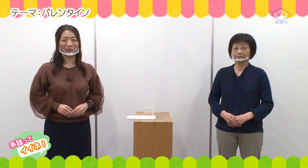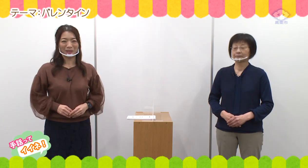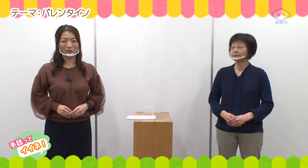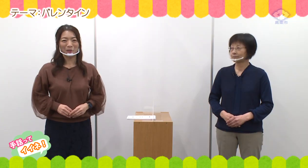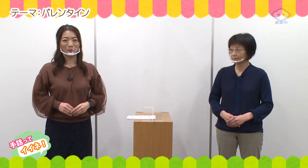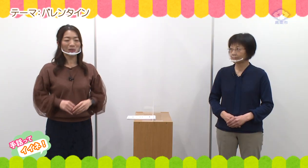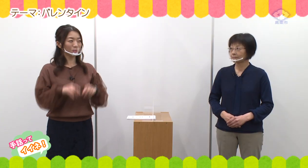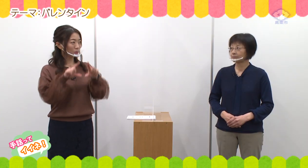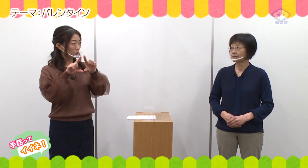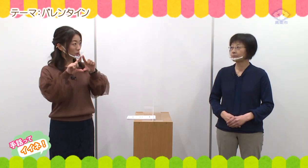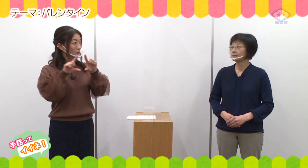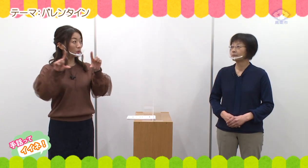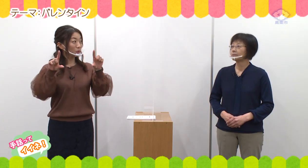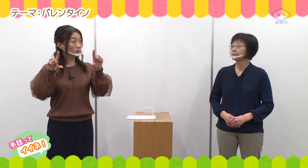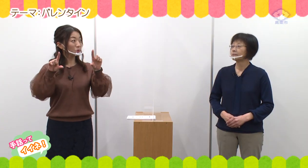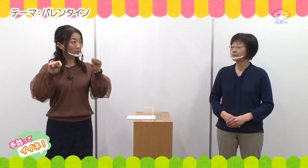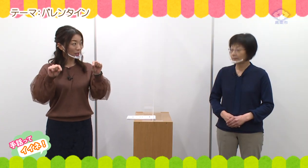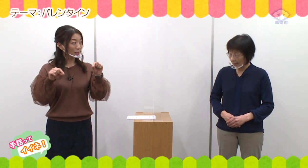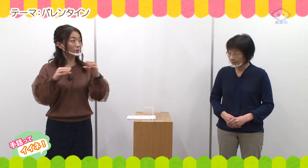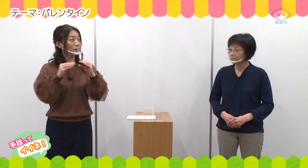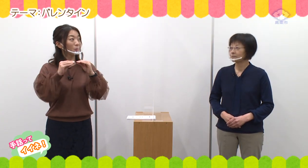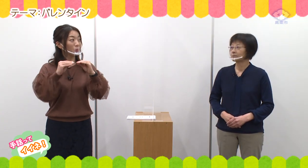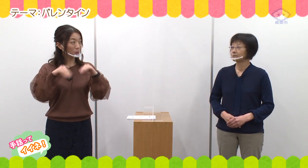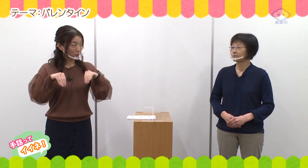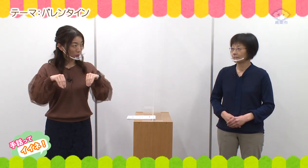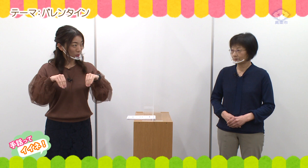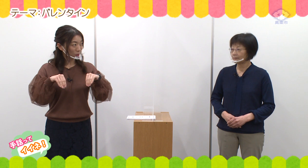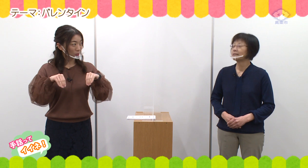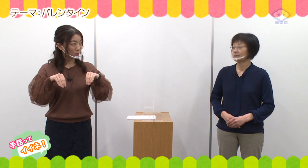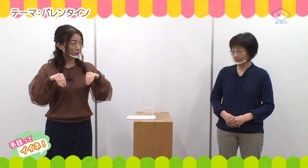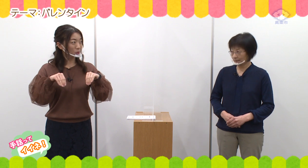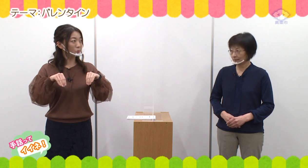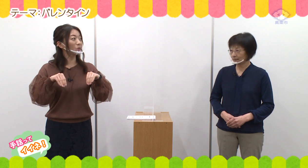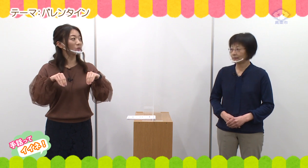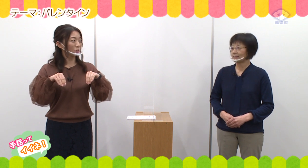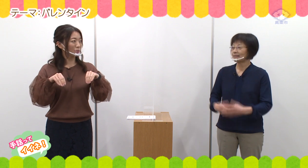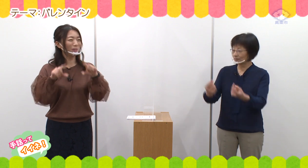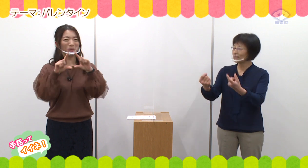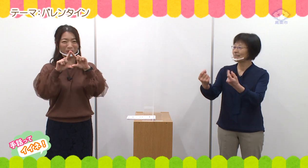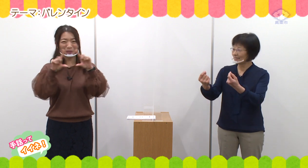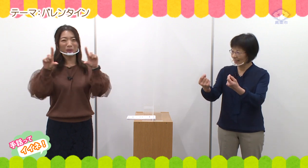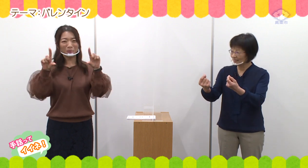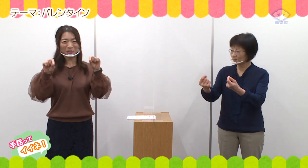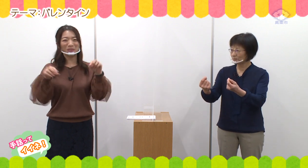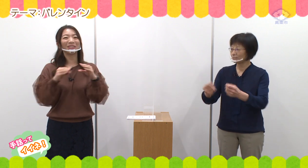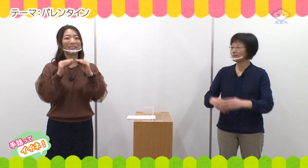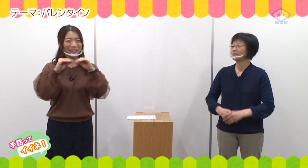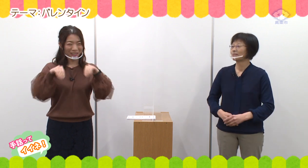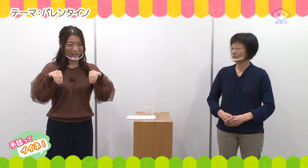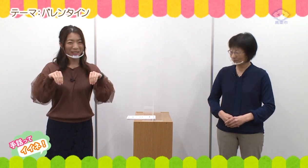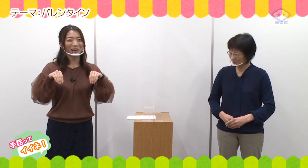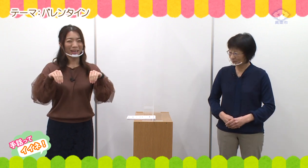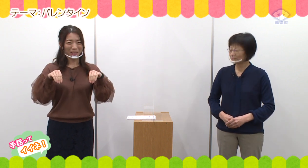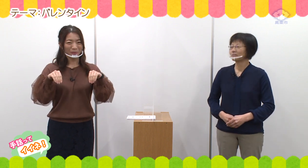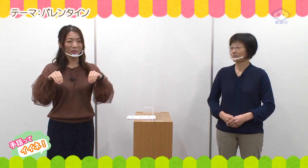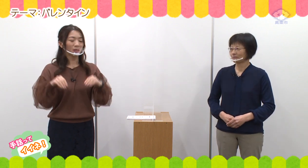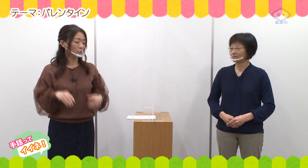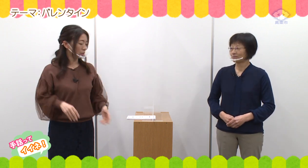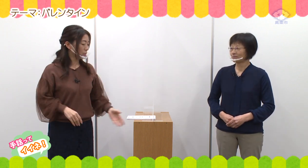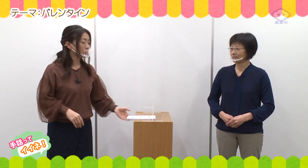はい、まずチョコレートを作って折るという手話なんですね。 そうですね。 面白いですね。はい、皆さんもやってみて